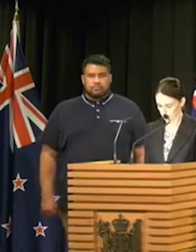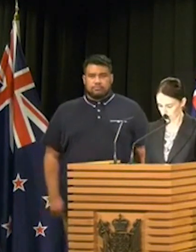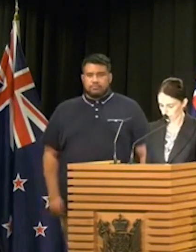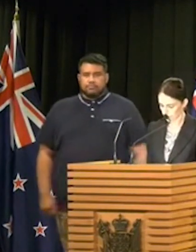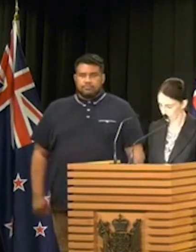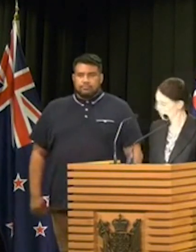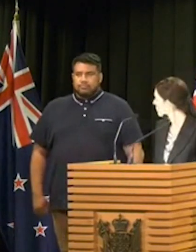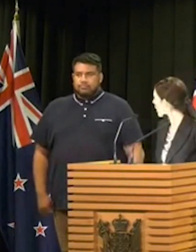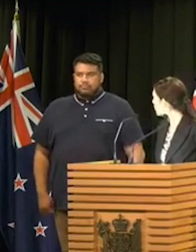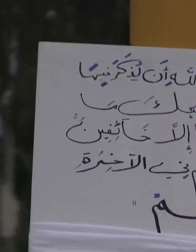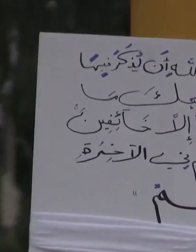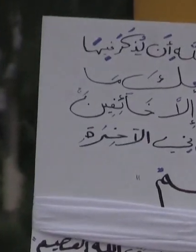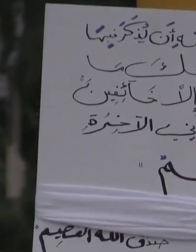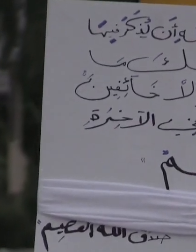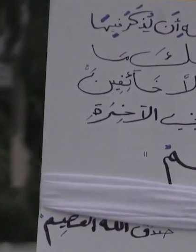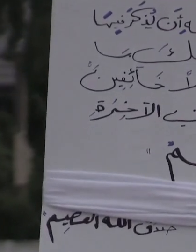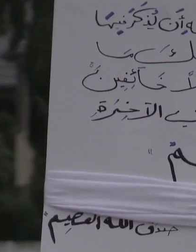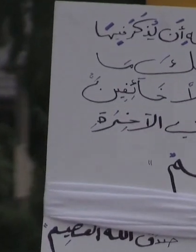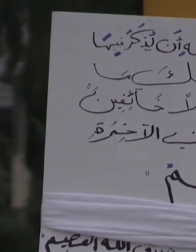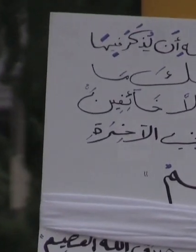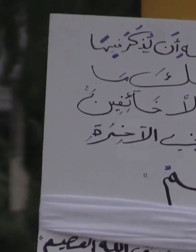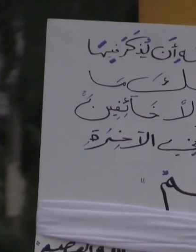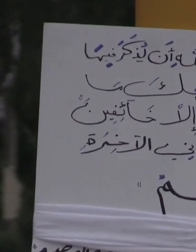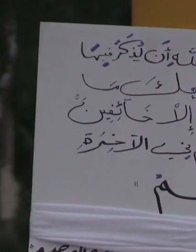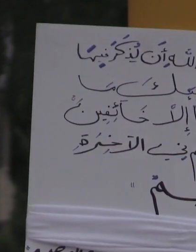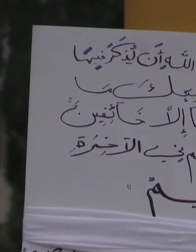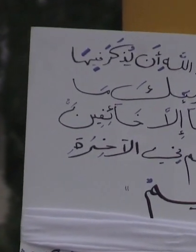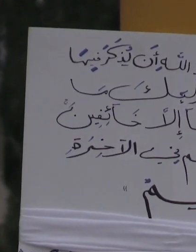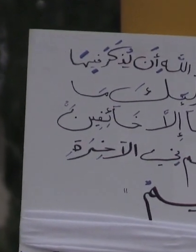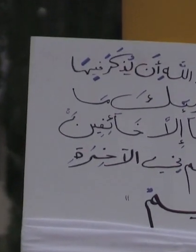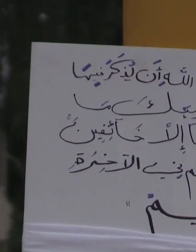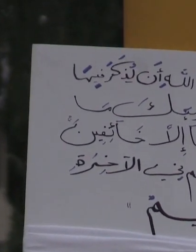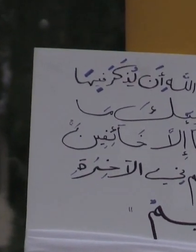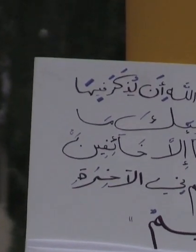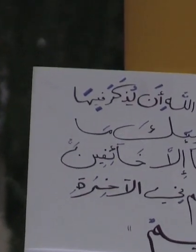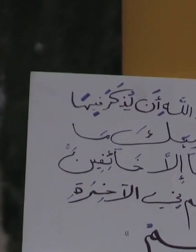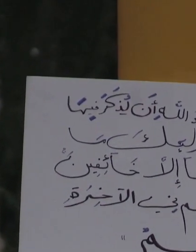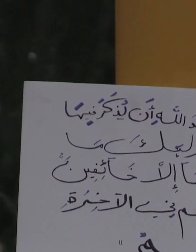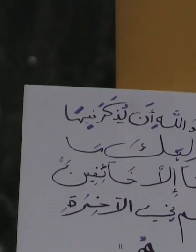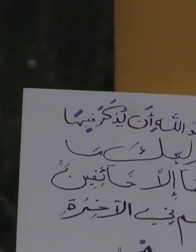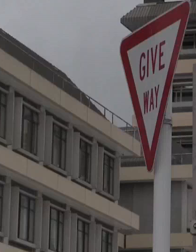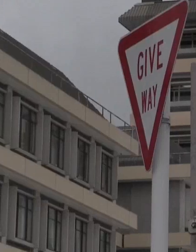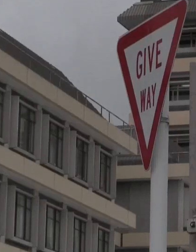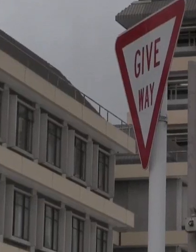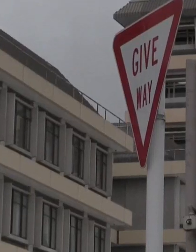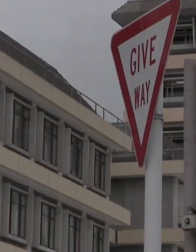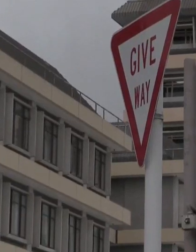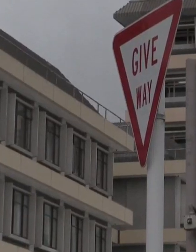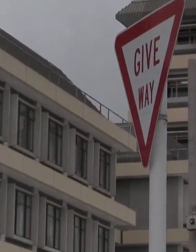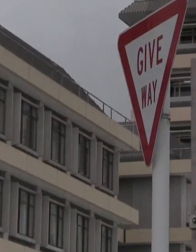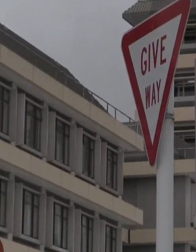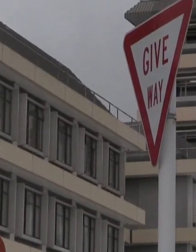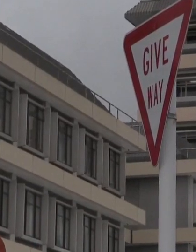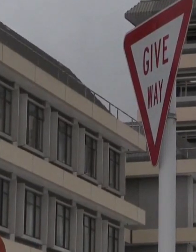semiautomáticas como las que se usaron en el ataque supremacista del pasado viernes la mandataria explicó que espera que la nueva ley sobre